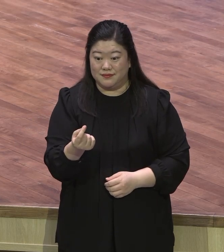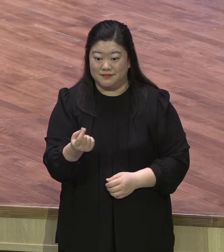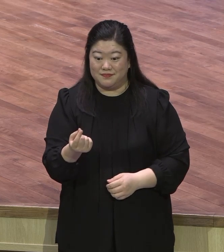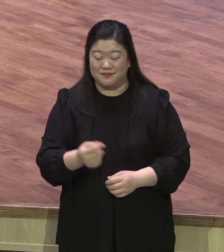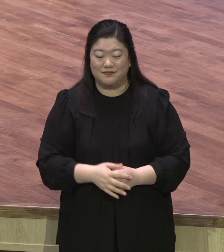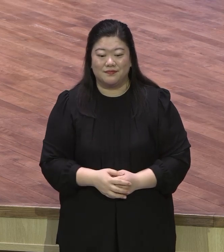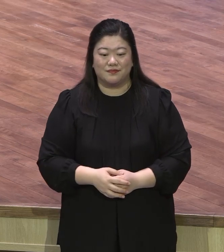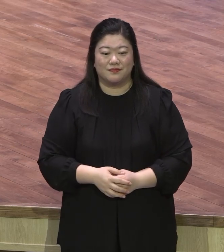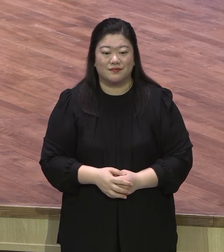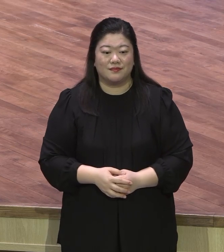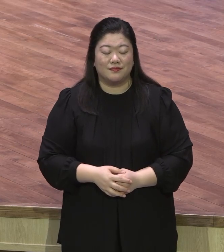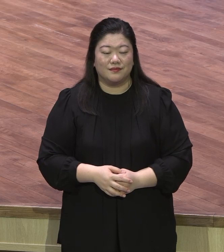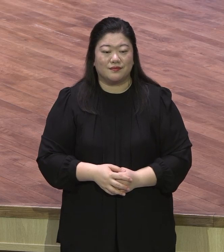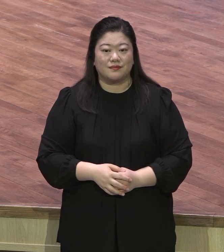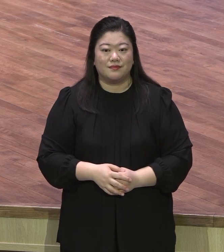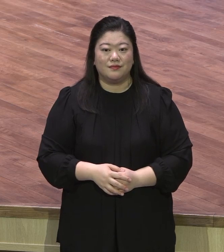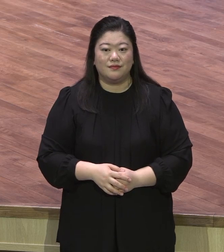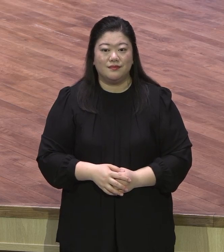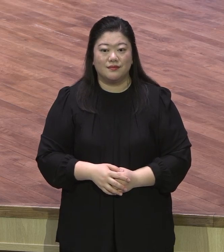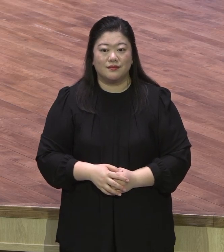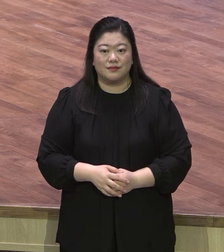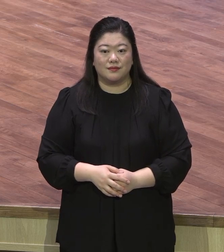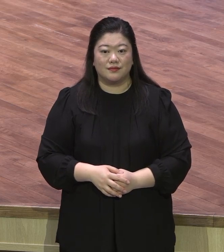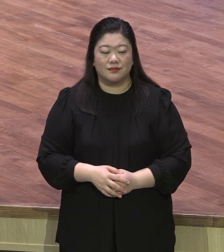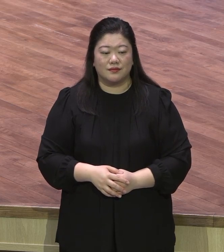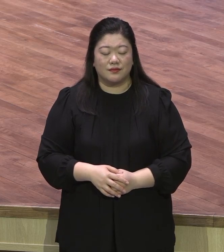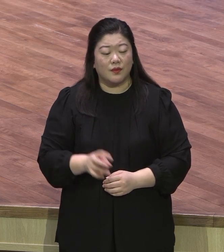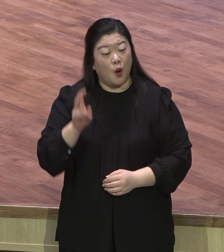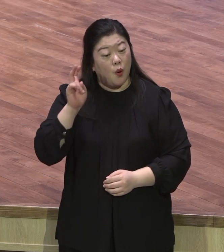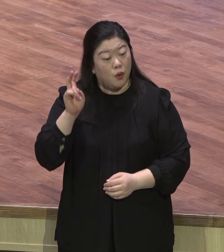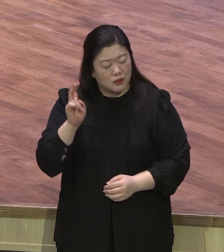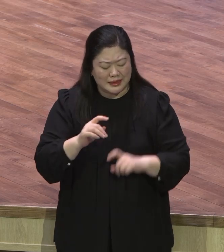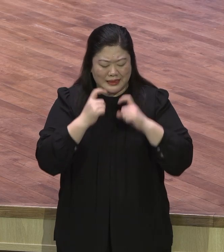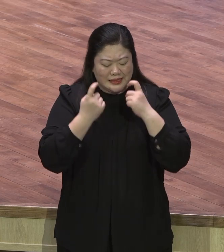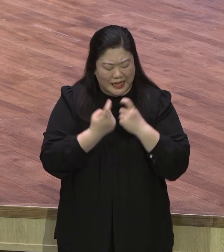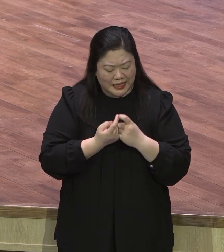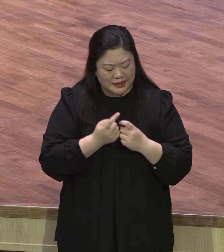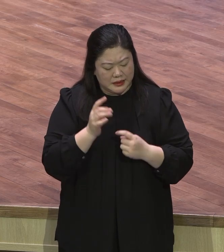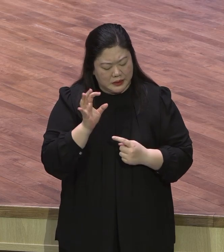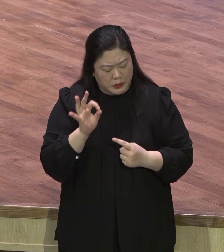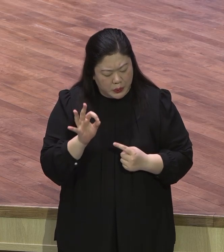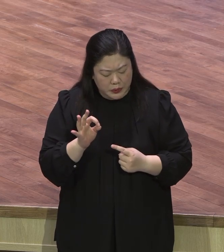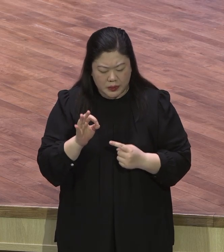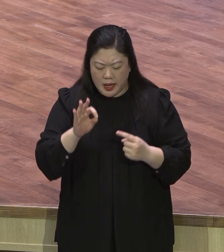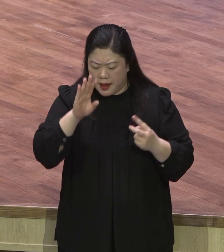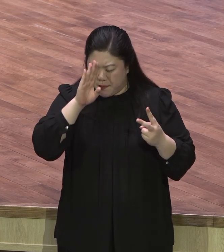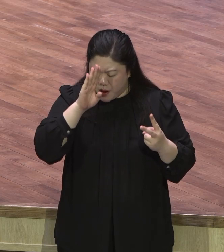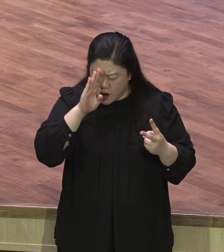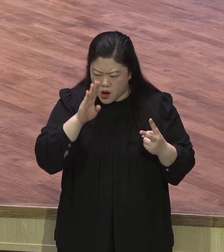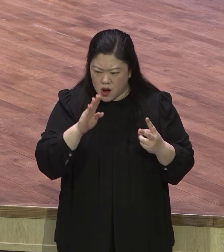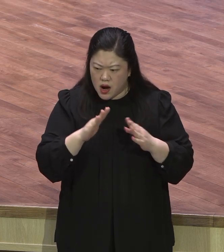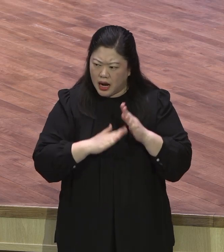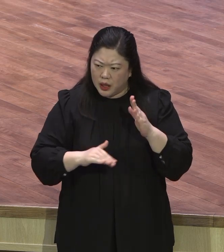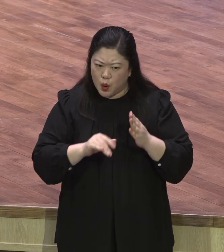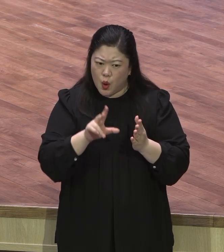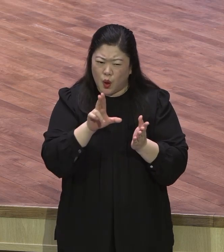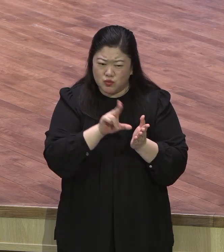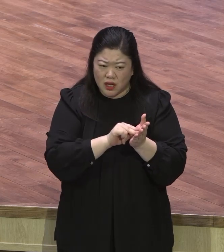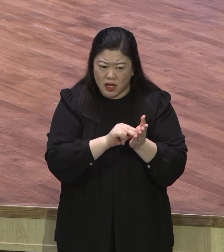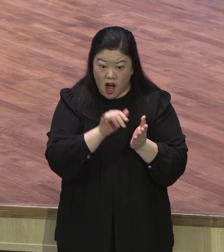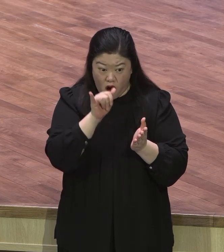내 지금 물질 문제 건강 문제 가족 문제 하나님 다 알고 있어 그걸 구하지도 말아요